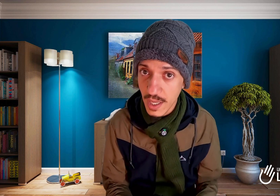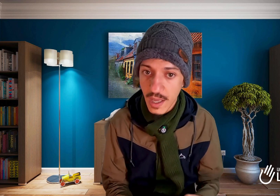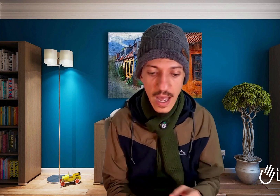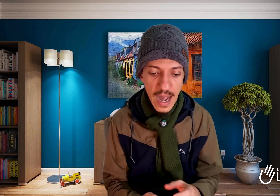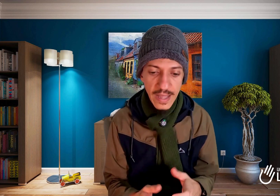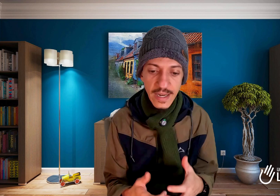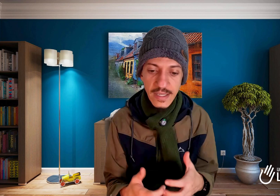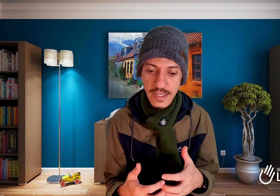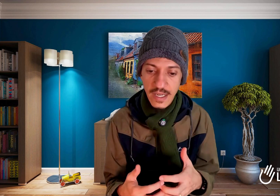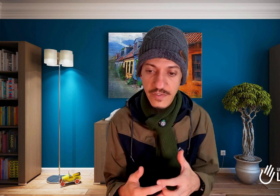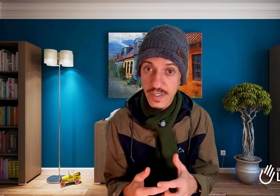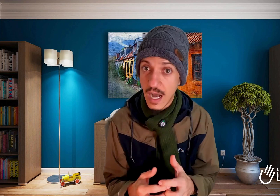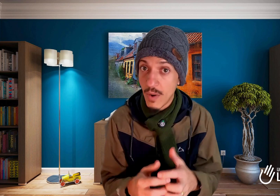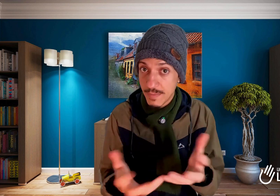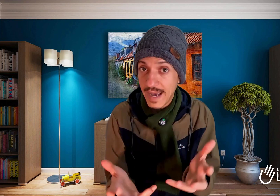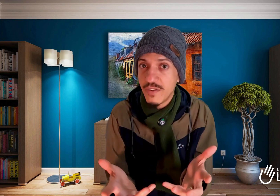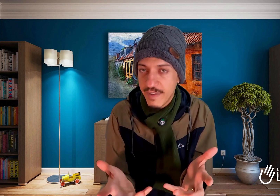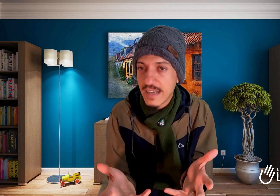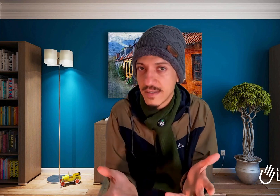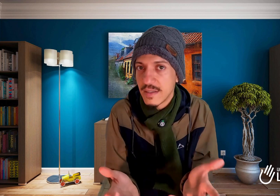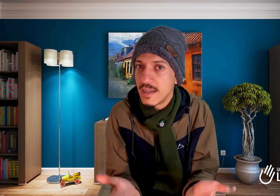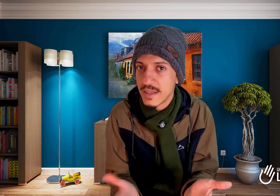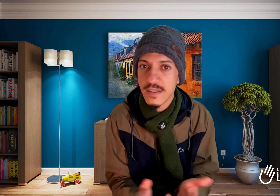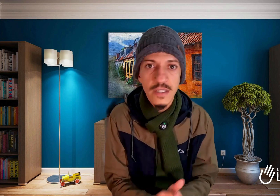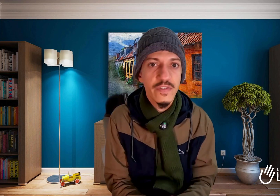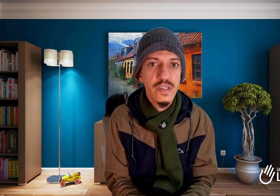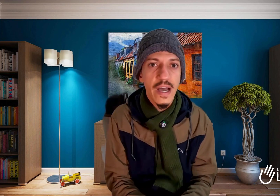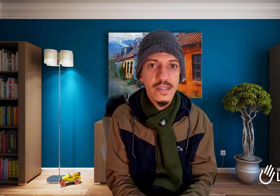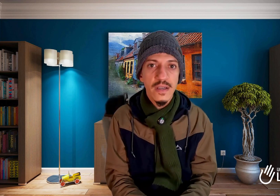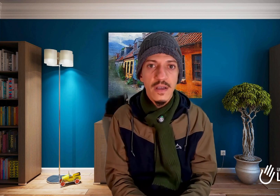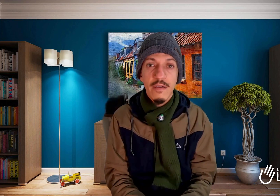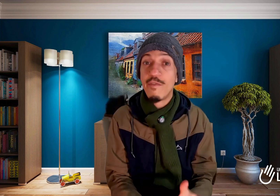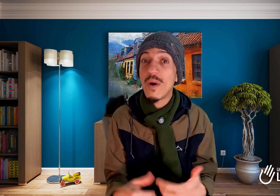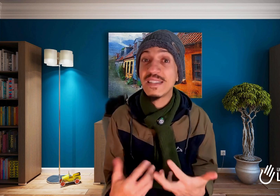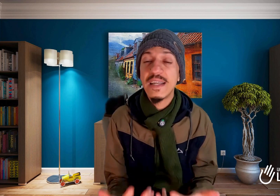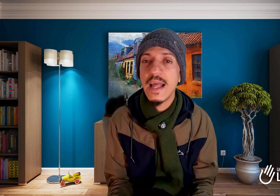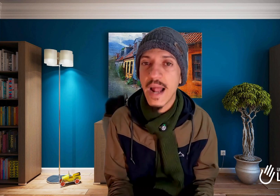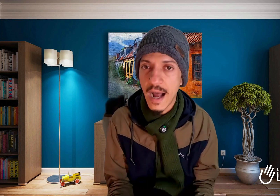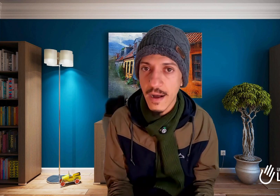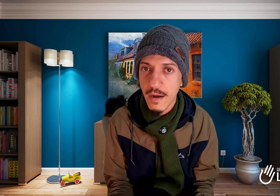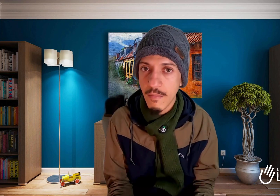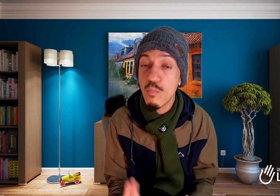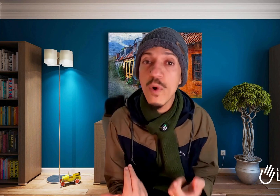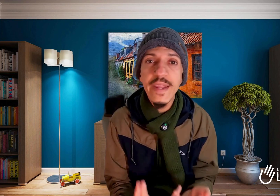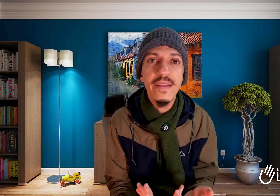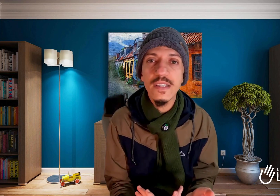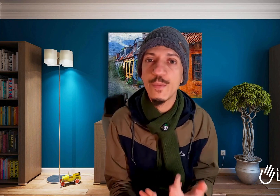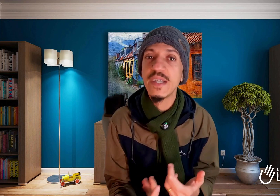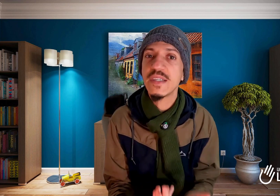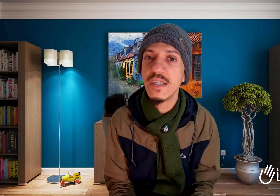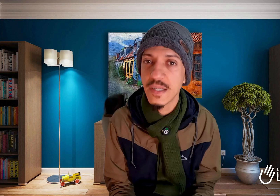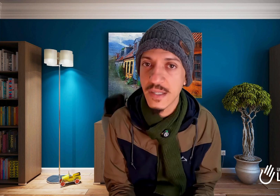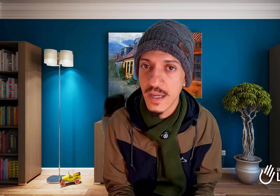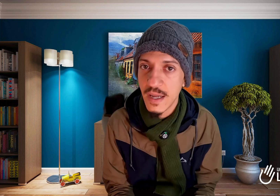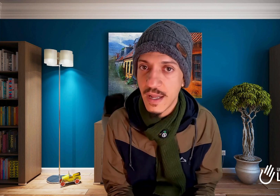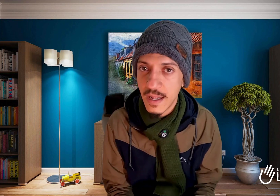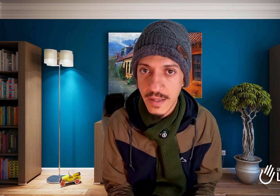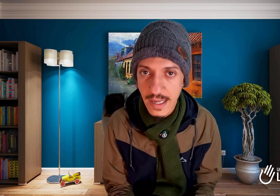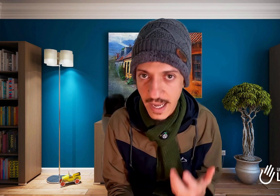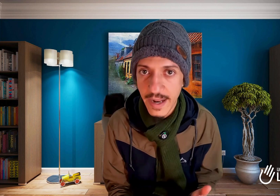a inteligência artificial, as mais diversas inteligências artificiais, vão acelerar muitas pesquisas das áreas